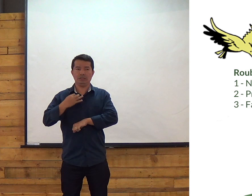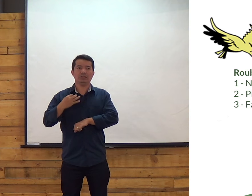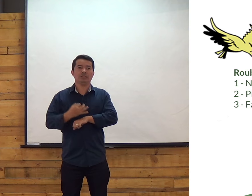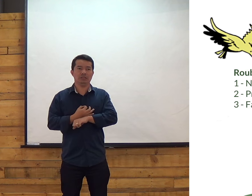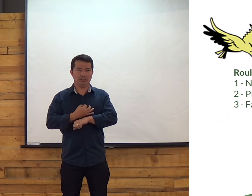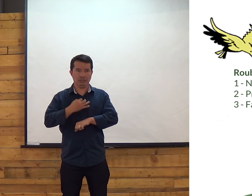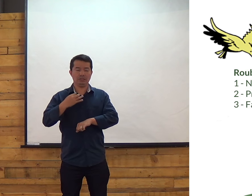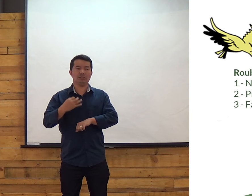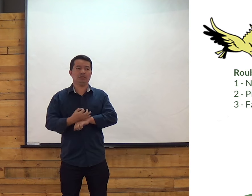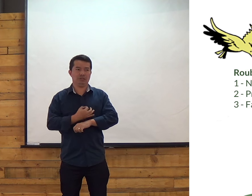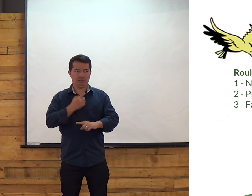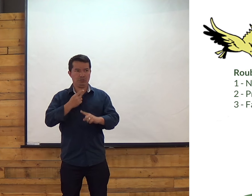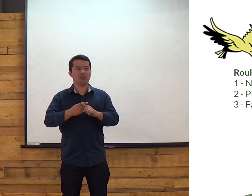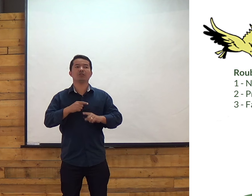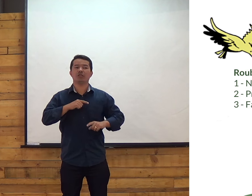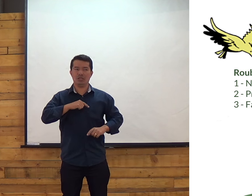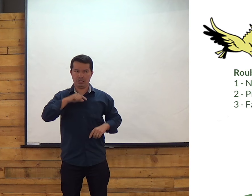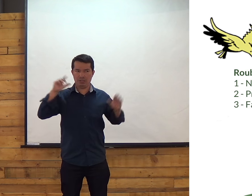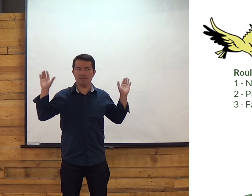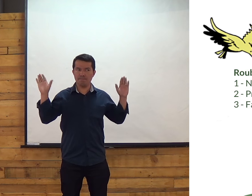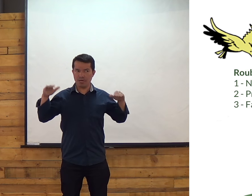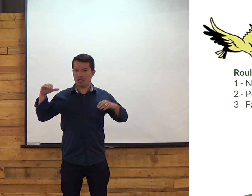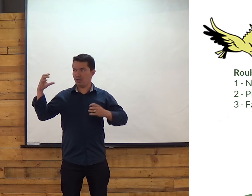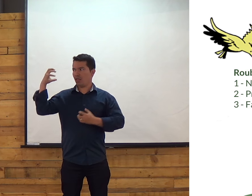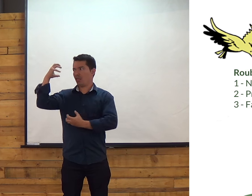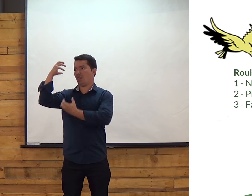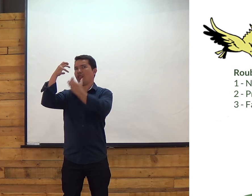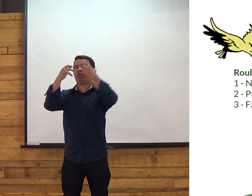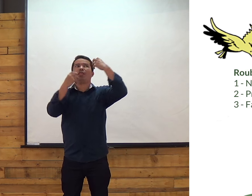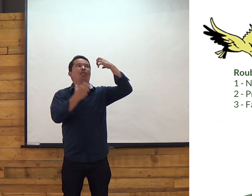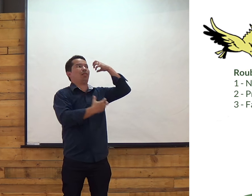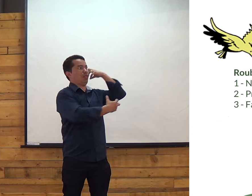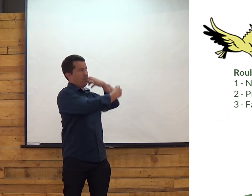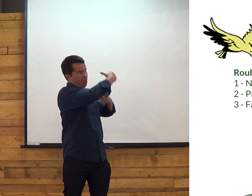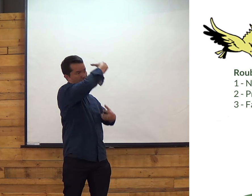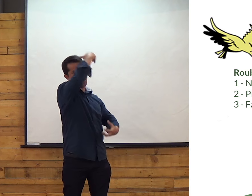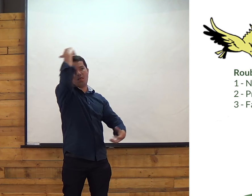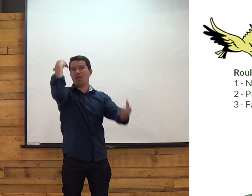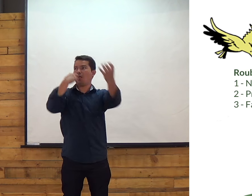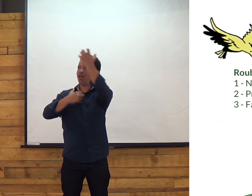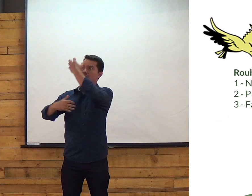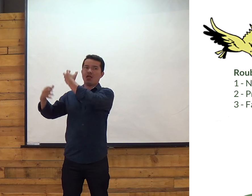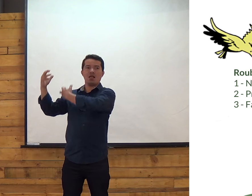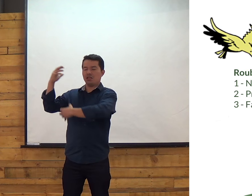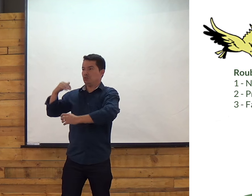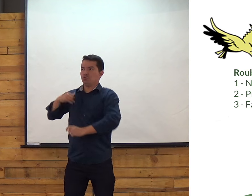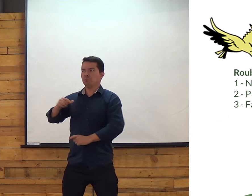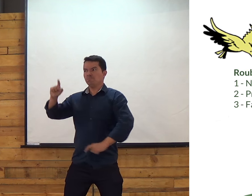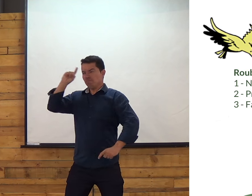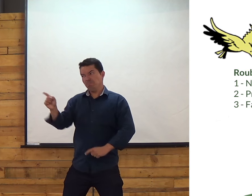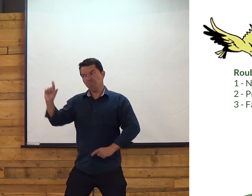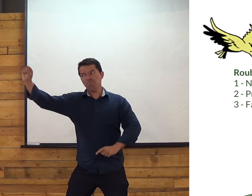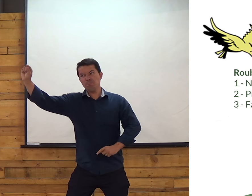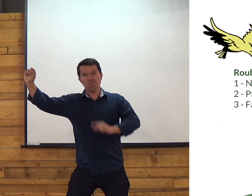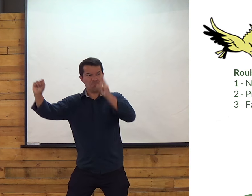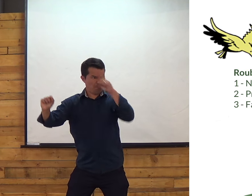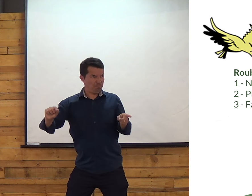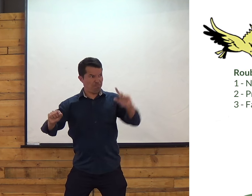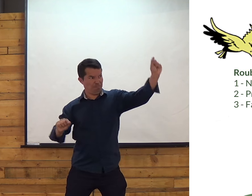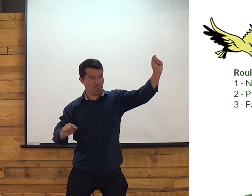Eu tenho resistido. Muitos pássaros tentam me aliciar e me seduzir, mas em